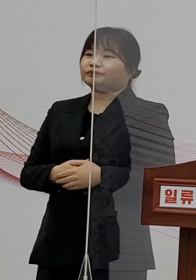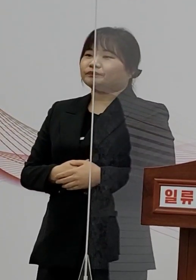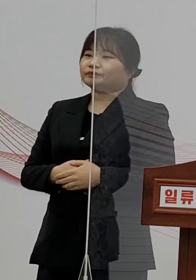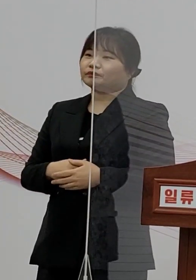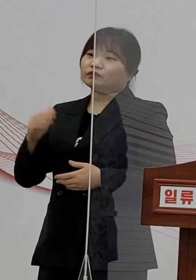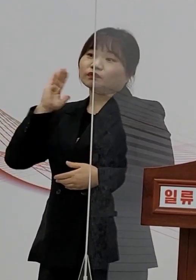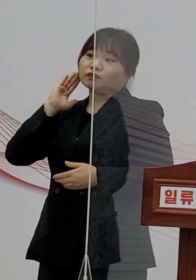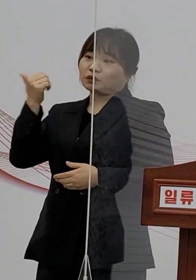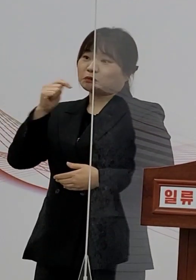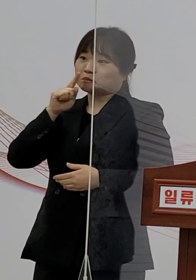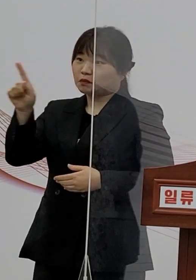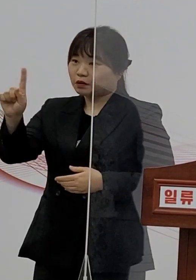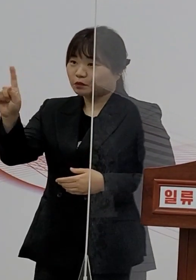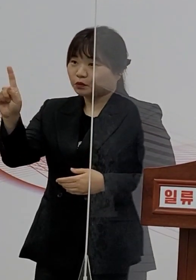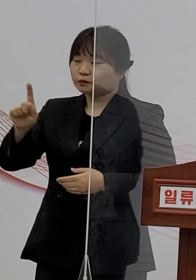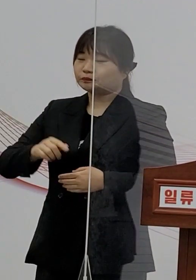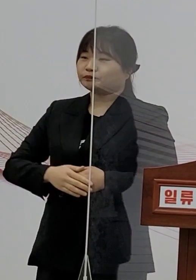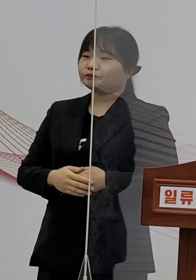대통령께서는